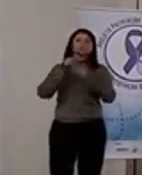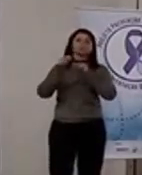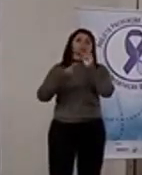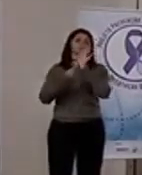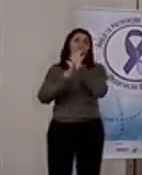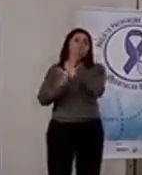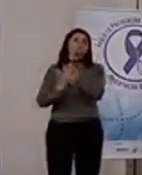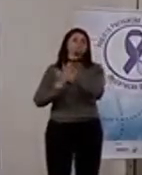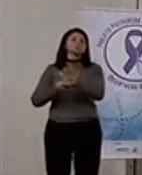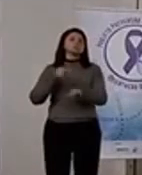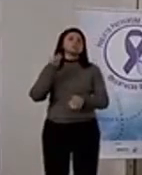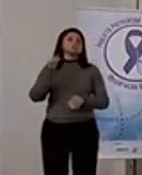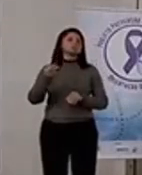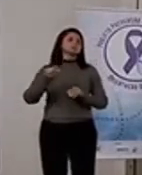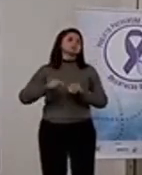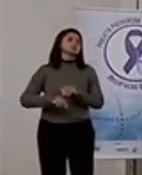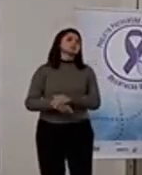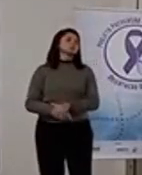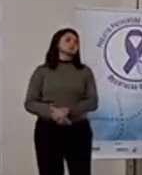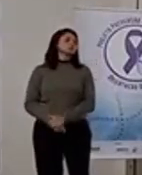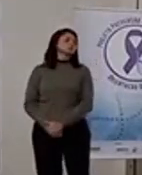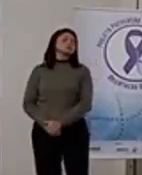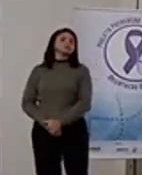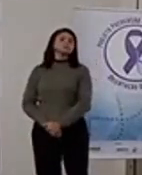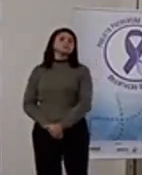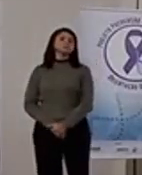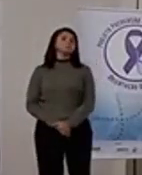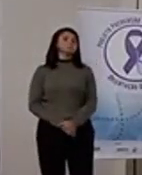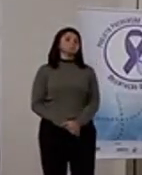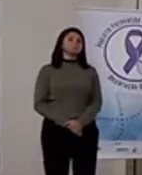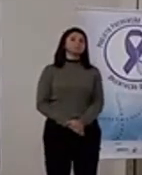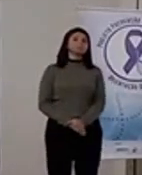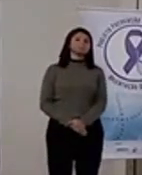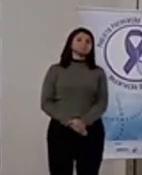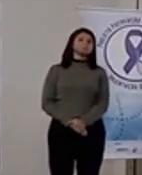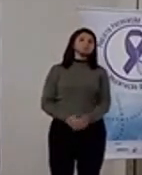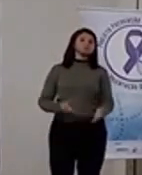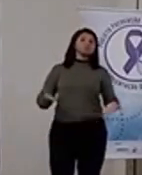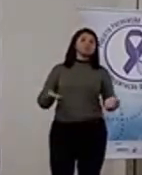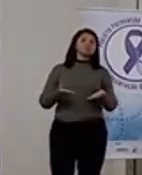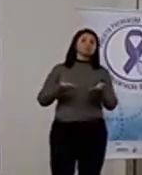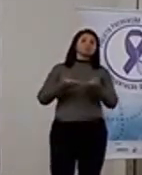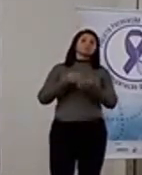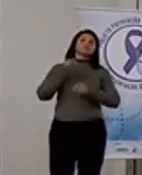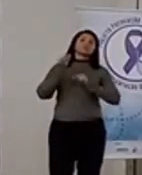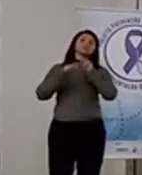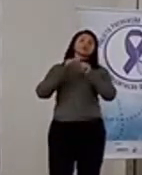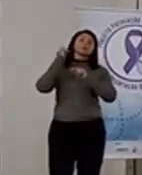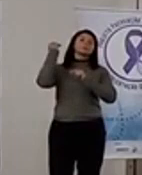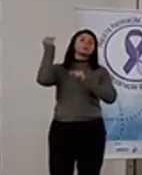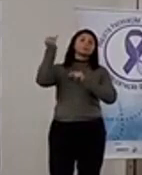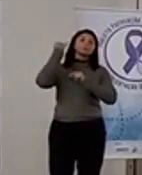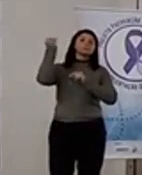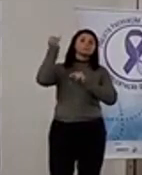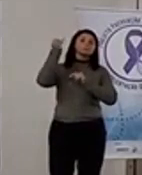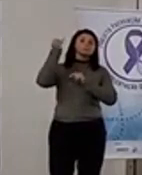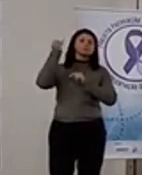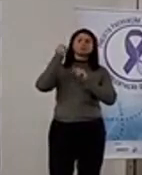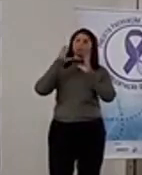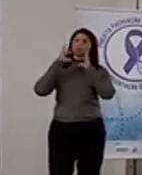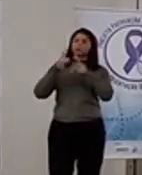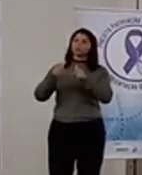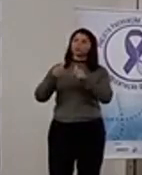aqui para vocês. Aqui, ó. E é aí que vem um ponto importante aqui, né? Nem toda síndrome